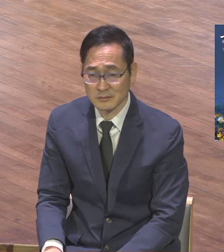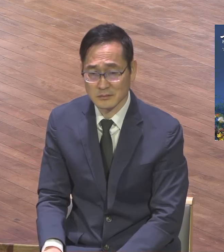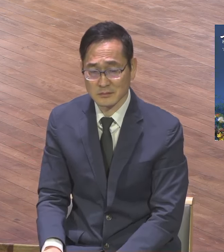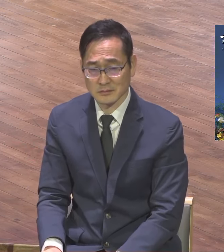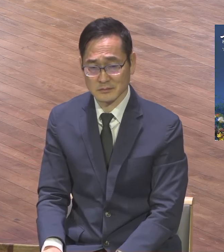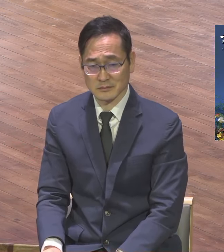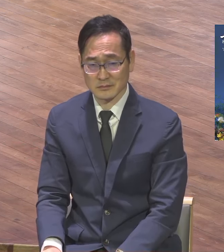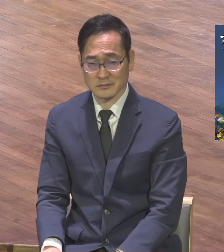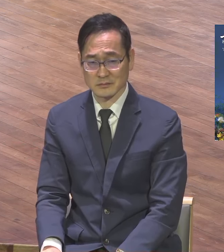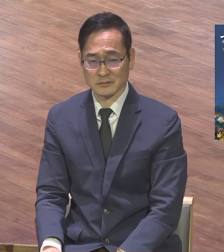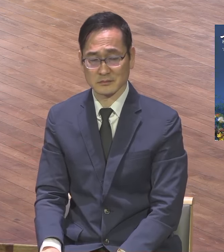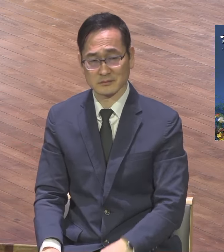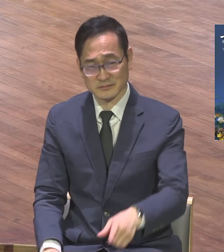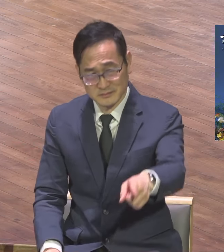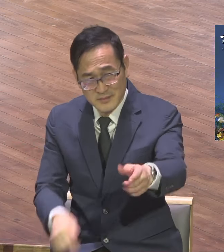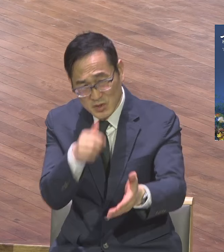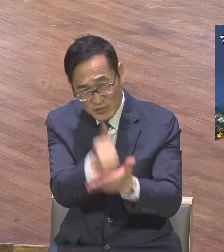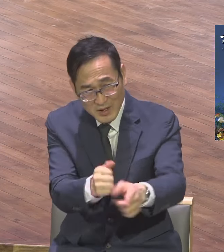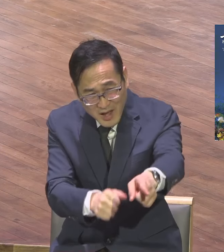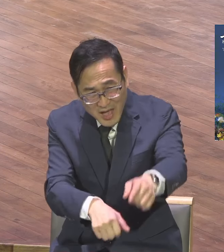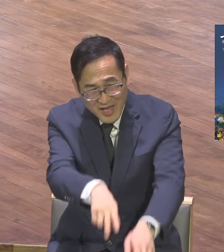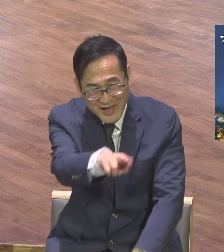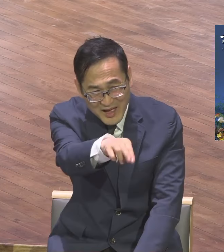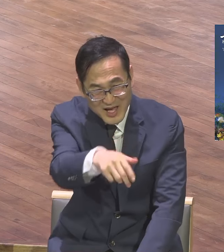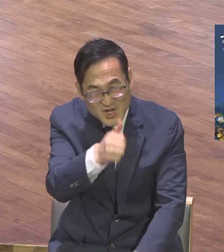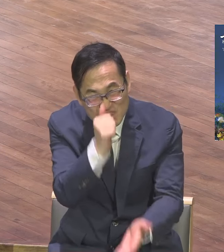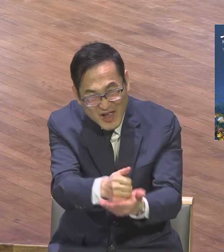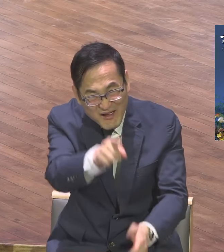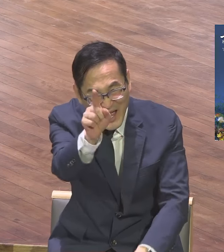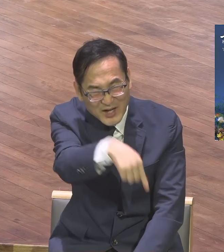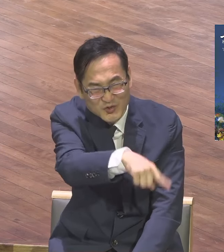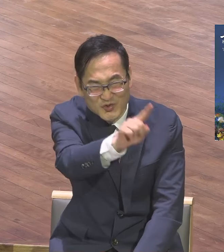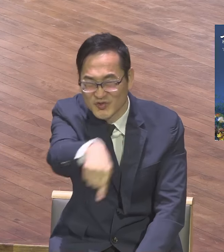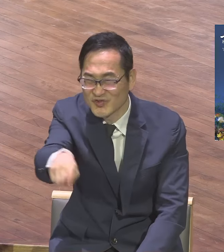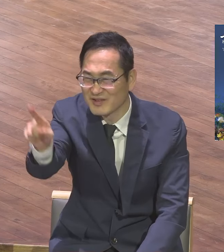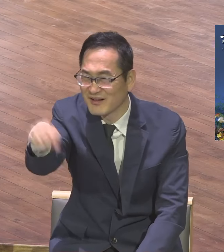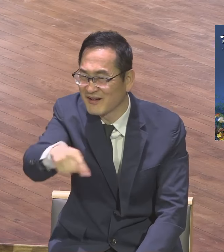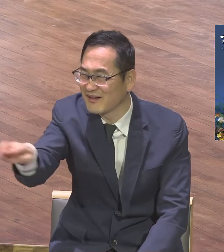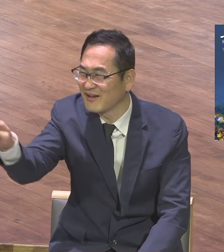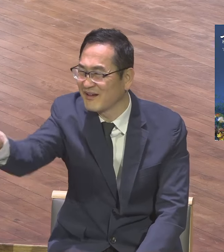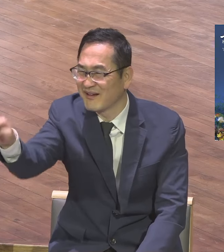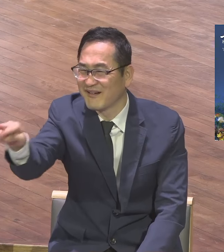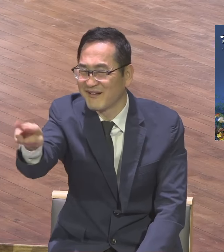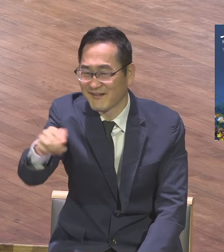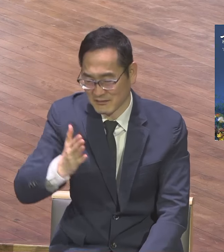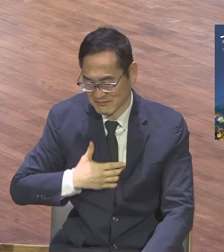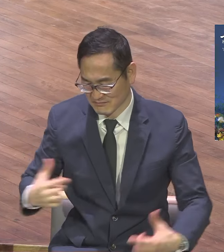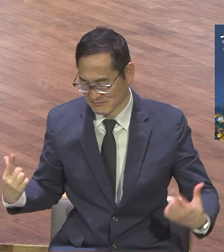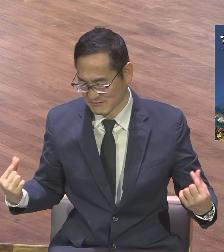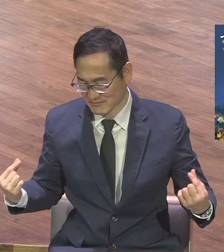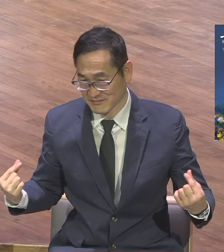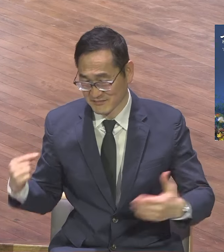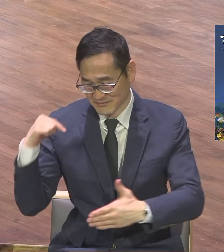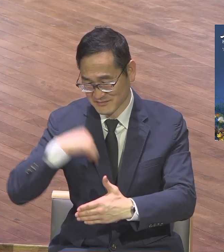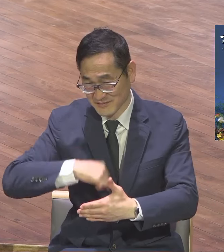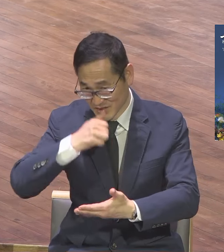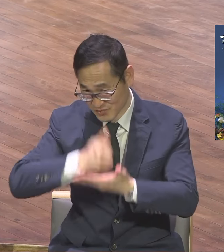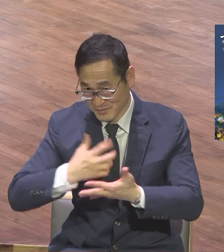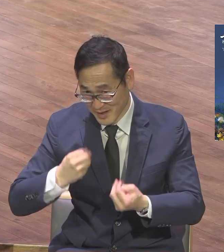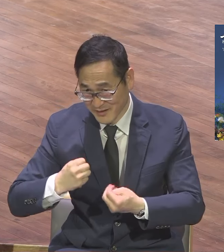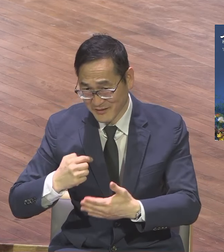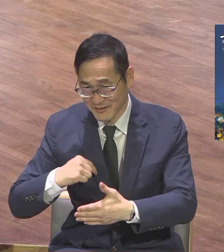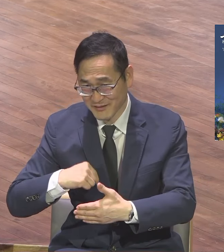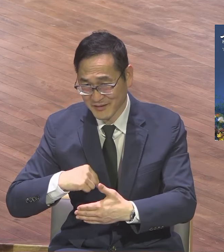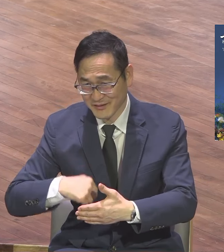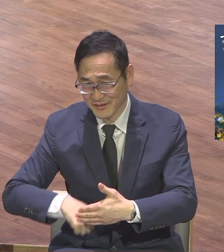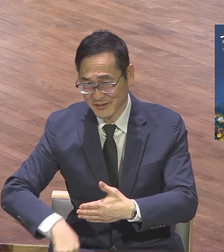지은 게 들키면 꼴을 못 봐. 지는 안 지은, 죄 안 지은 것처럼 막 저주하고 욕하고 비방하고 조롱하고 막 평가해요.